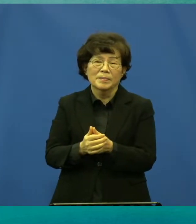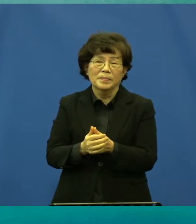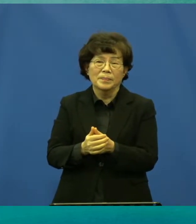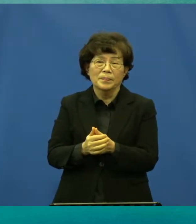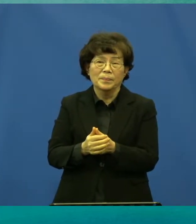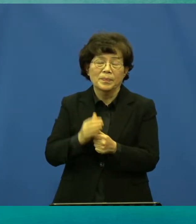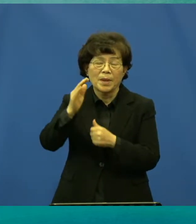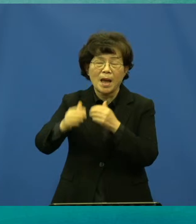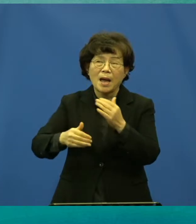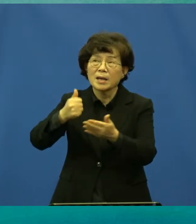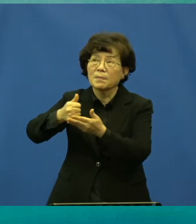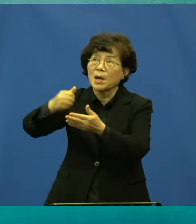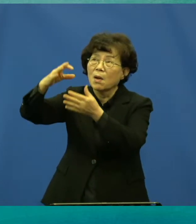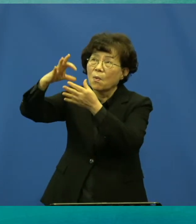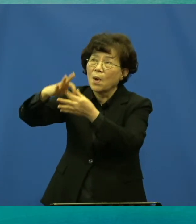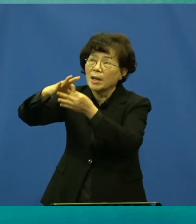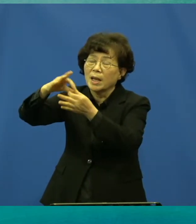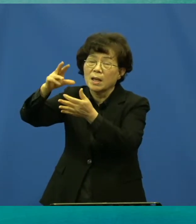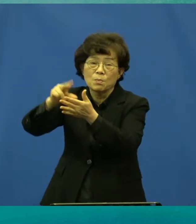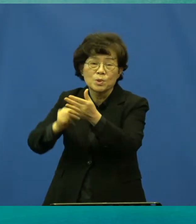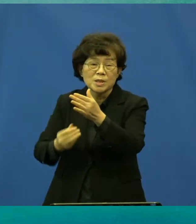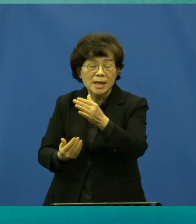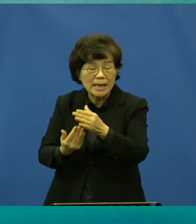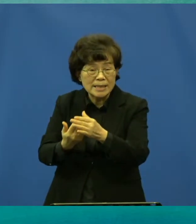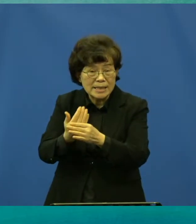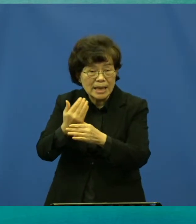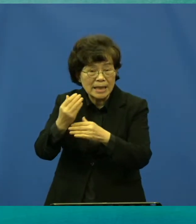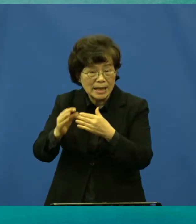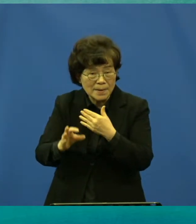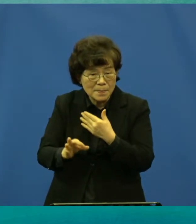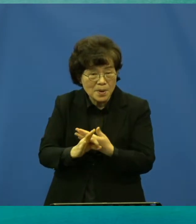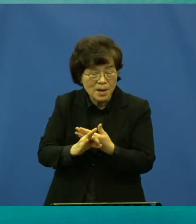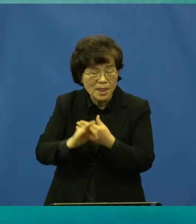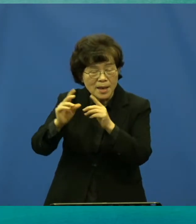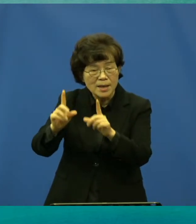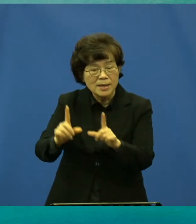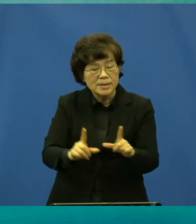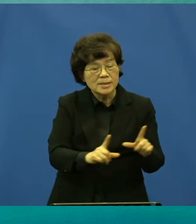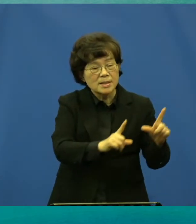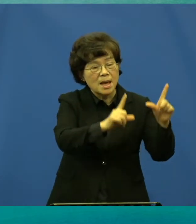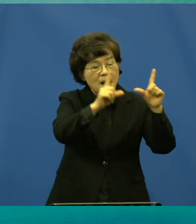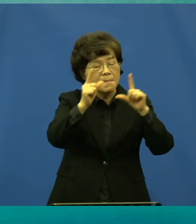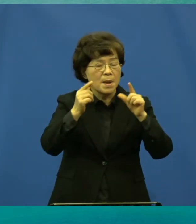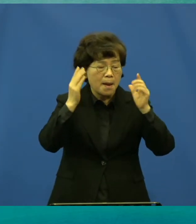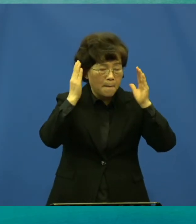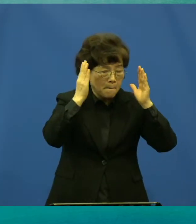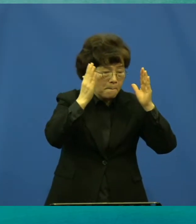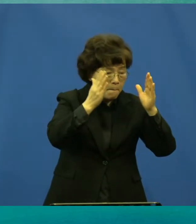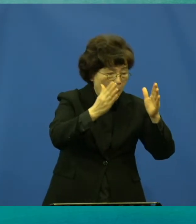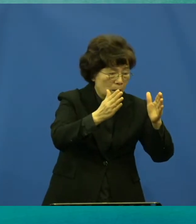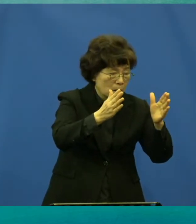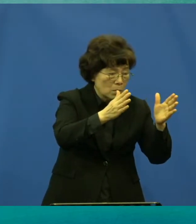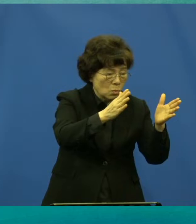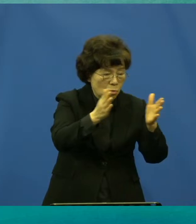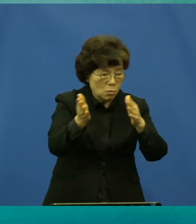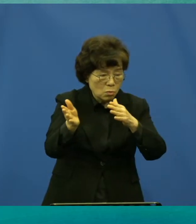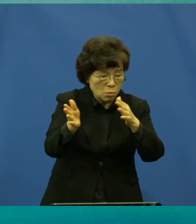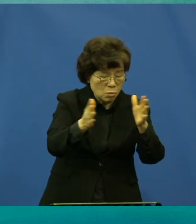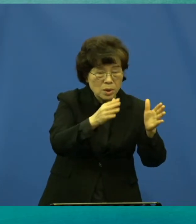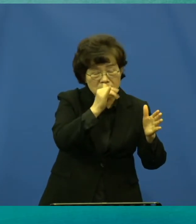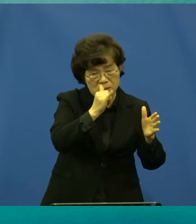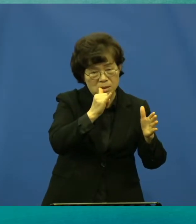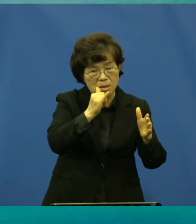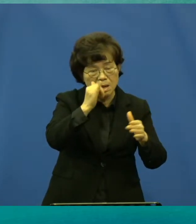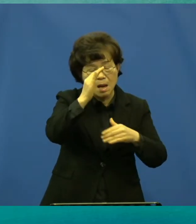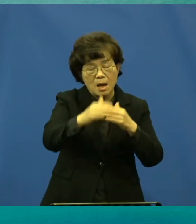여러분, 하나님과의 관계에 문제가 생기면 삶은 길을 잃게 되는 것입니다. 하나님은